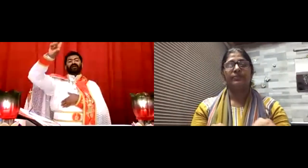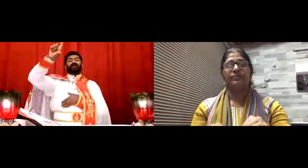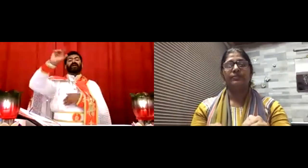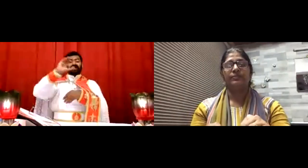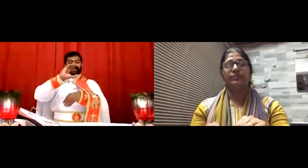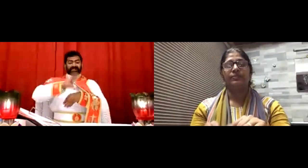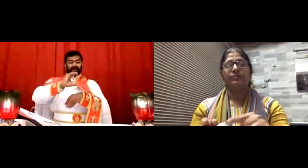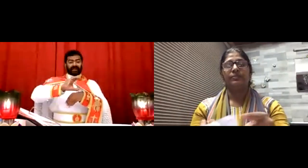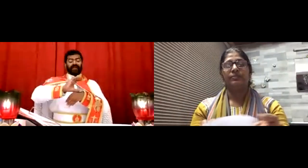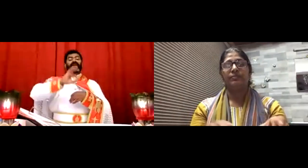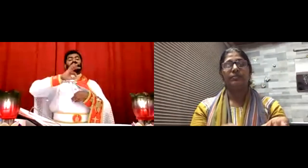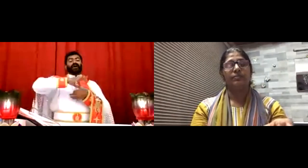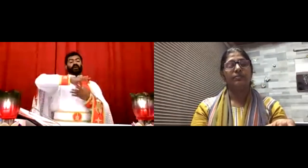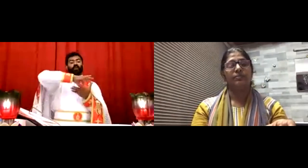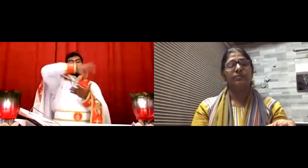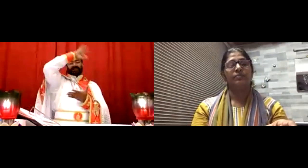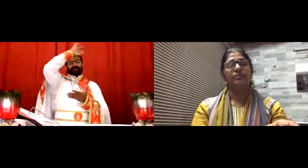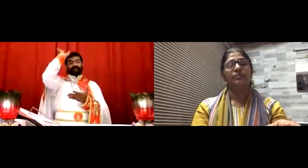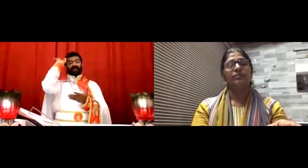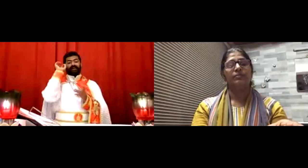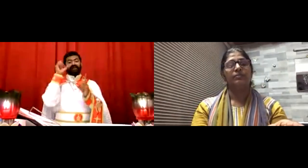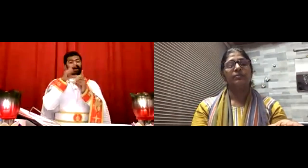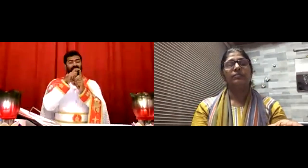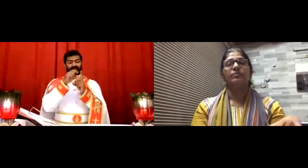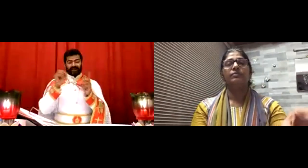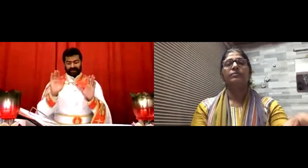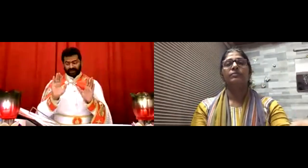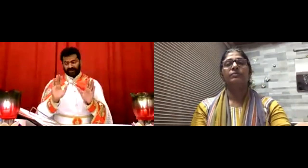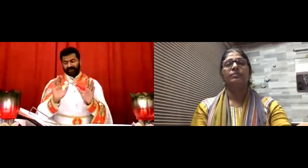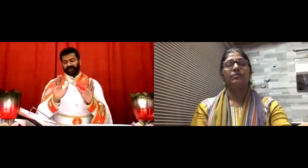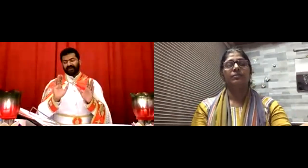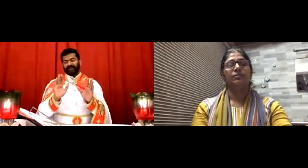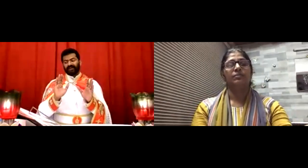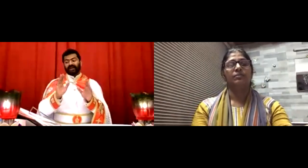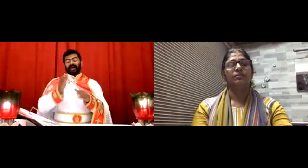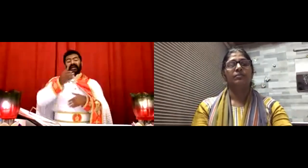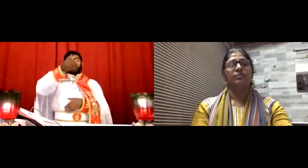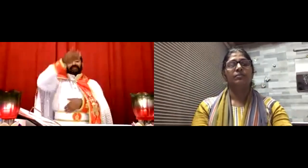കർത്താവ് സഭയിൽ വാഴ്ത്തപ്പെട്ടവൻ ആവട്ടെ.